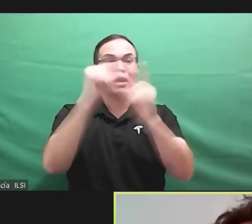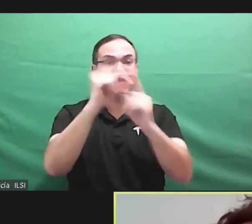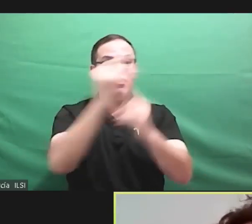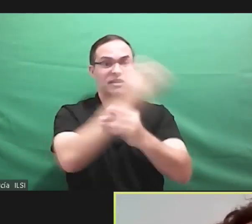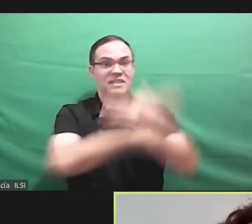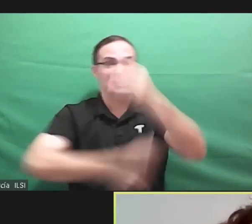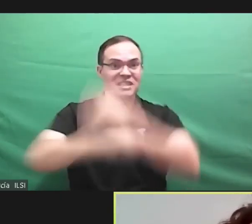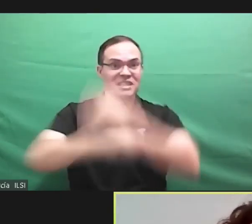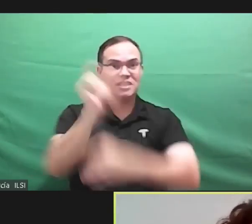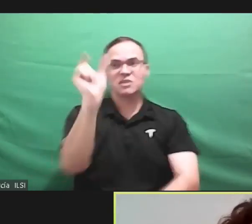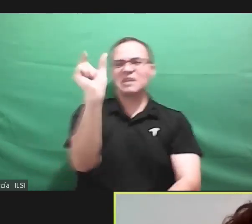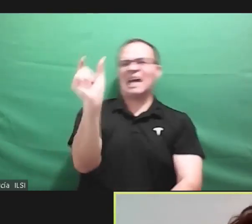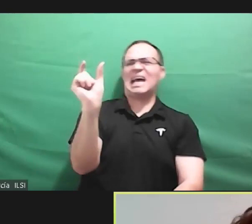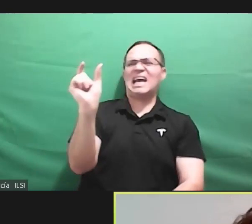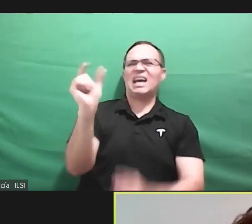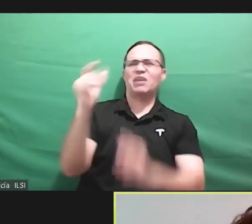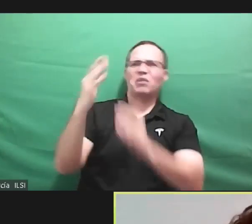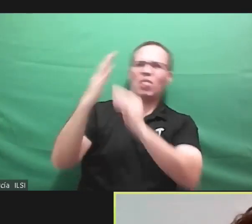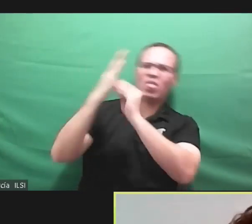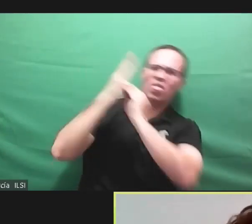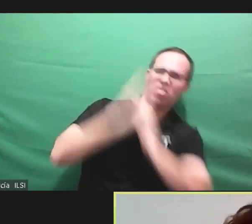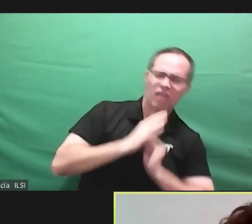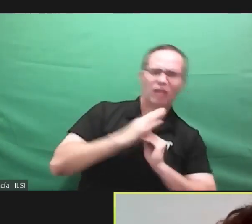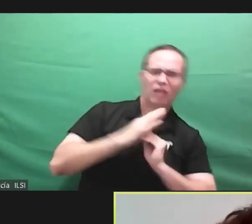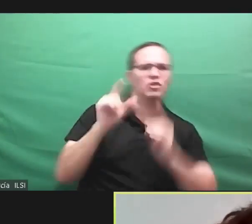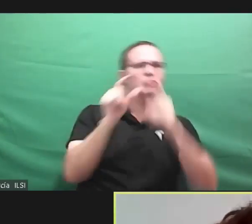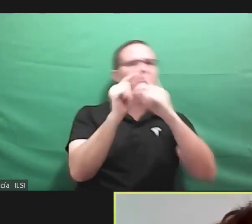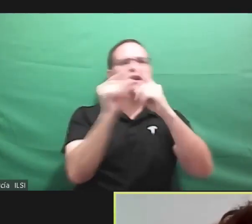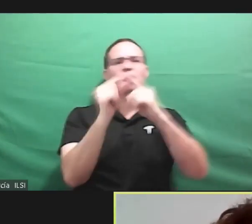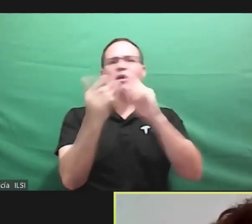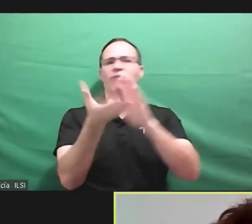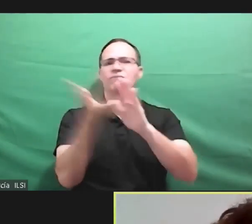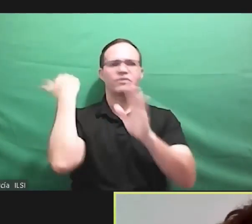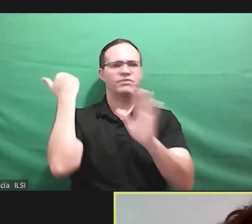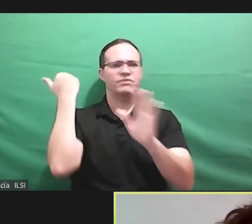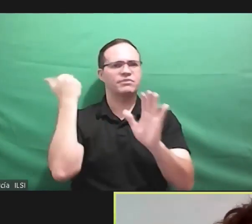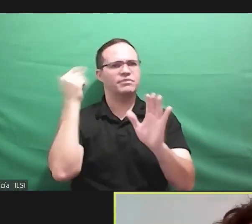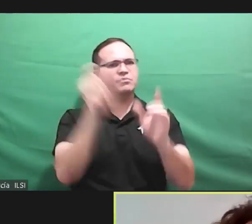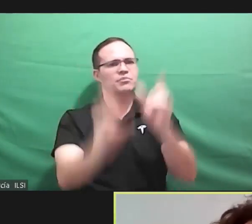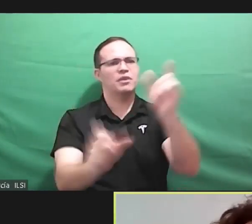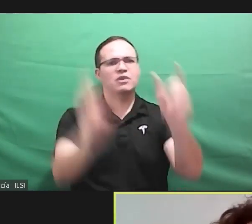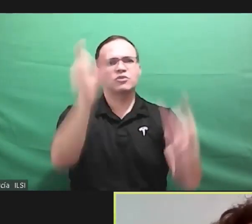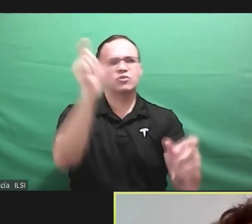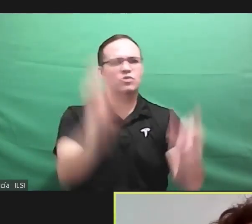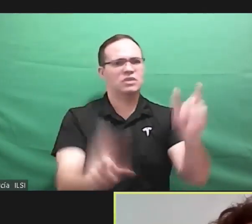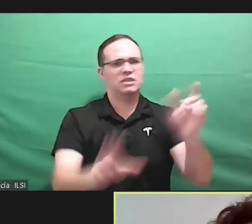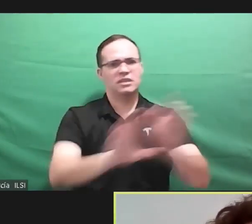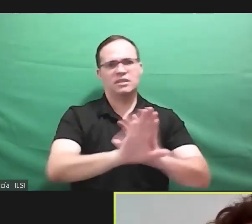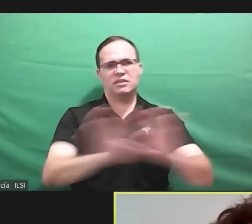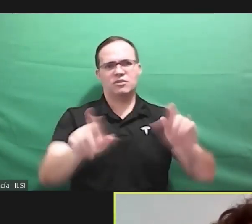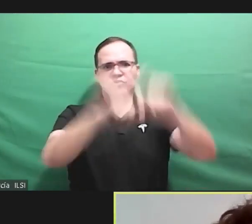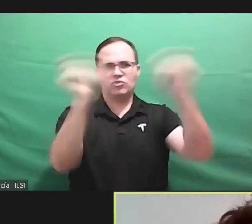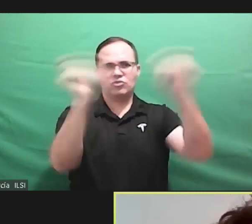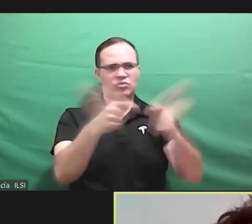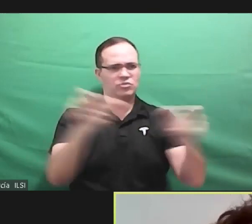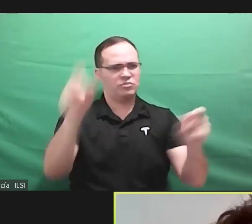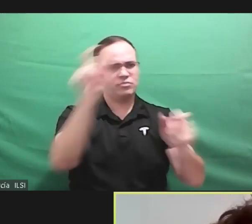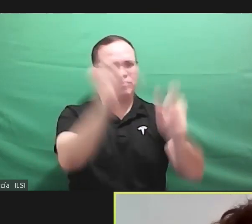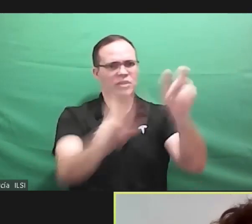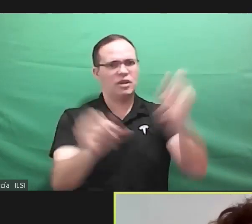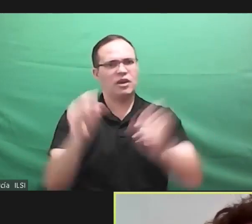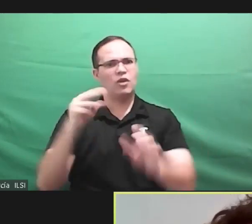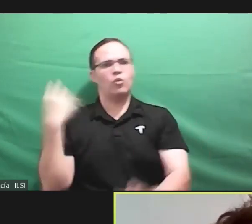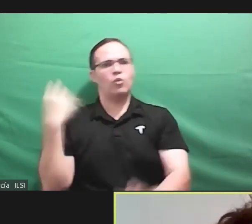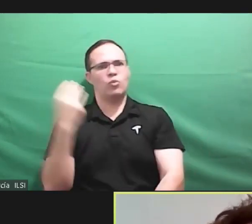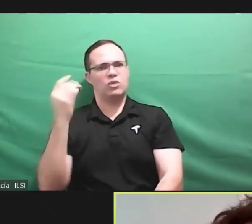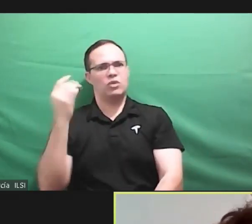no estigmatizan las personas con discapacidad. Es el valor añadido de las preguntas de Washington Group también.